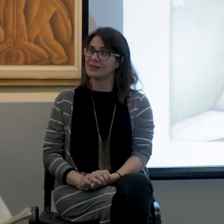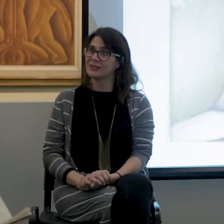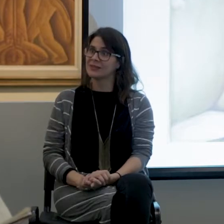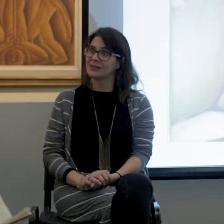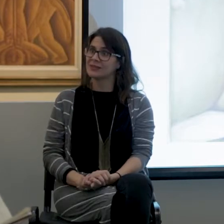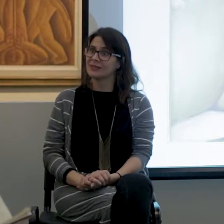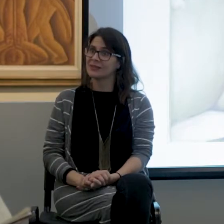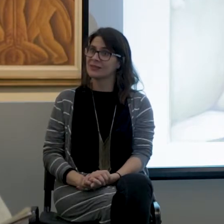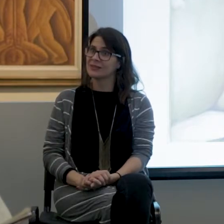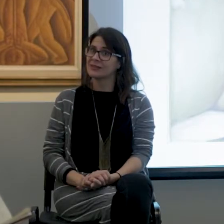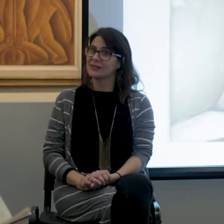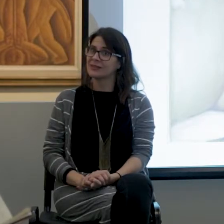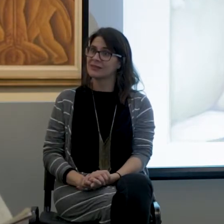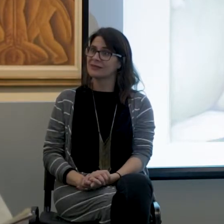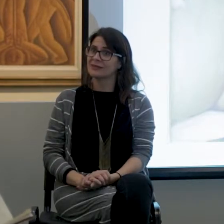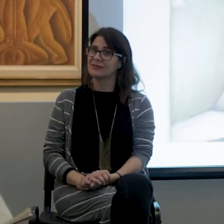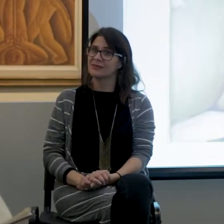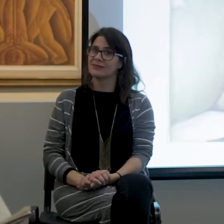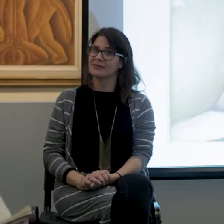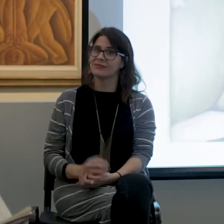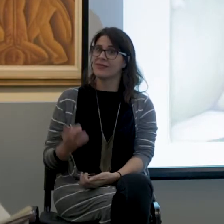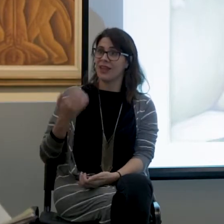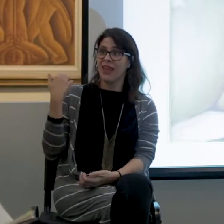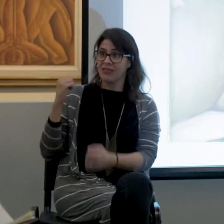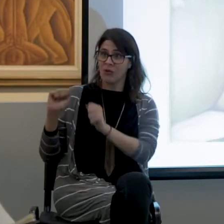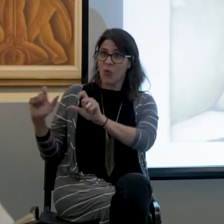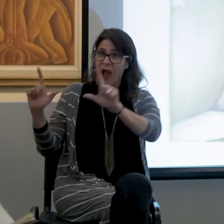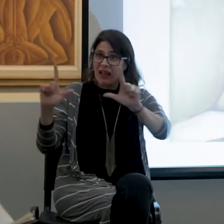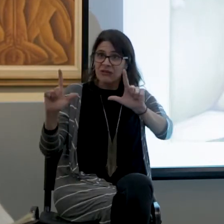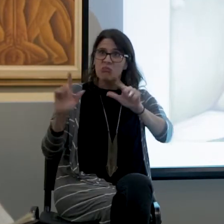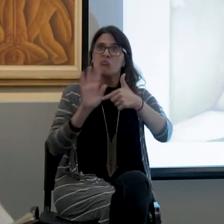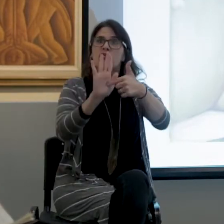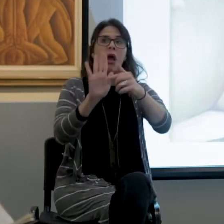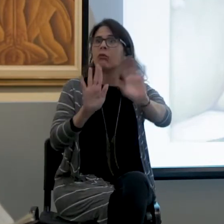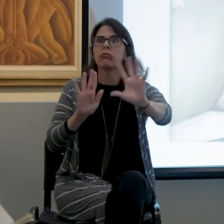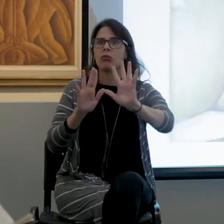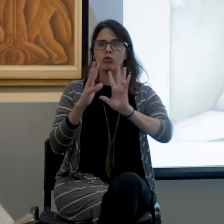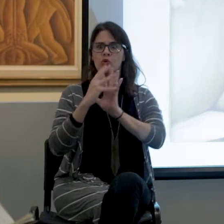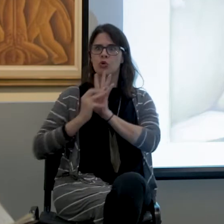Não, porque também não aconteceu, porque antes do quadro aparecer, ele sumiu.